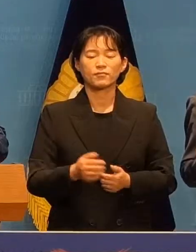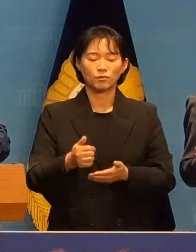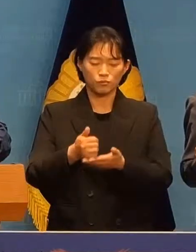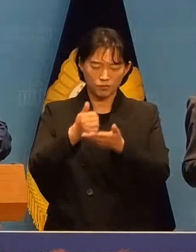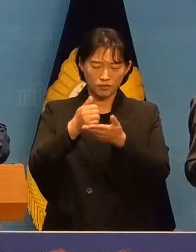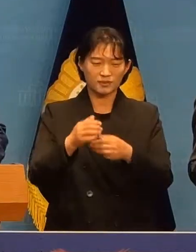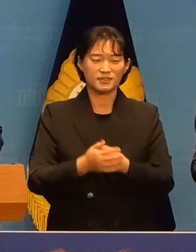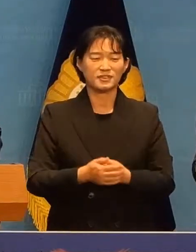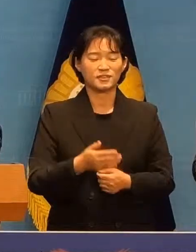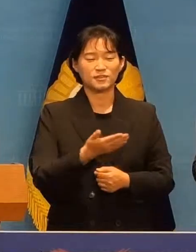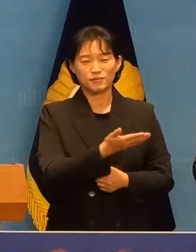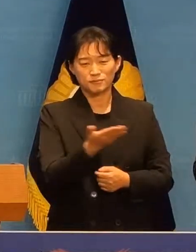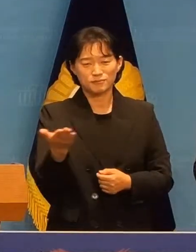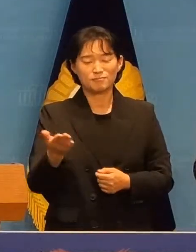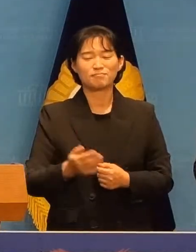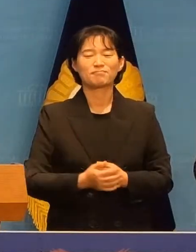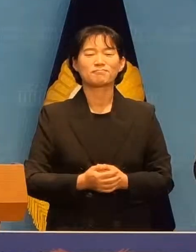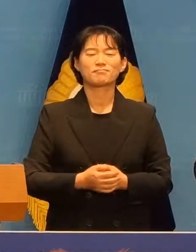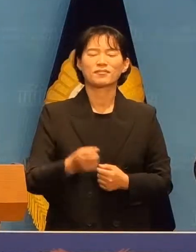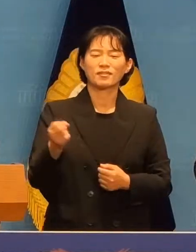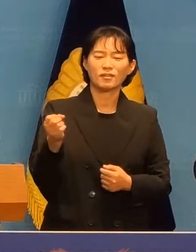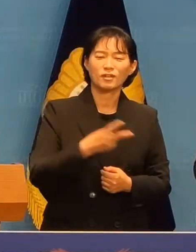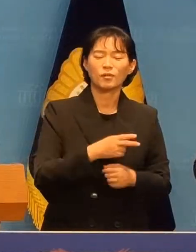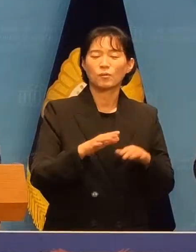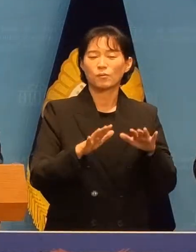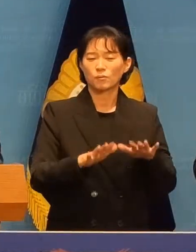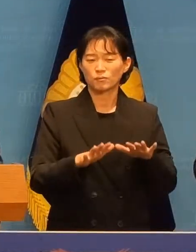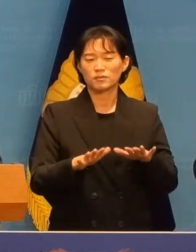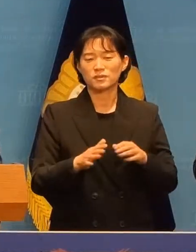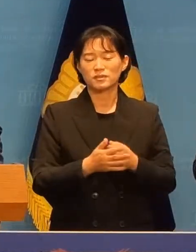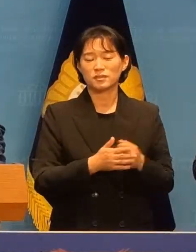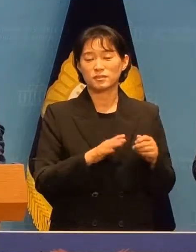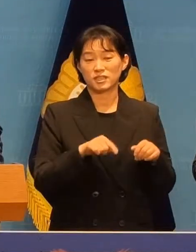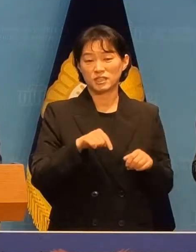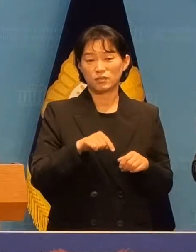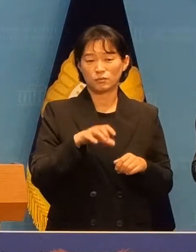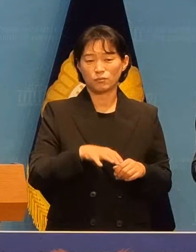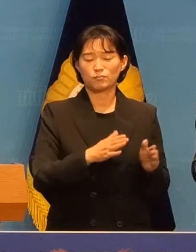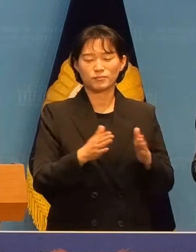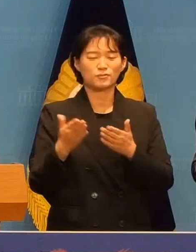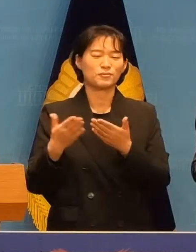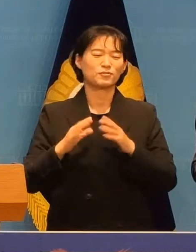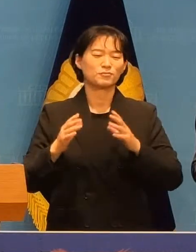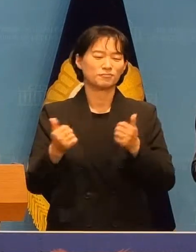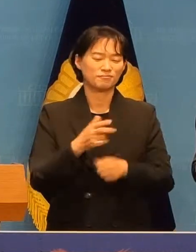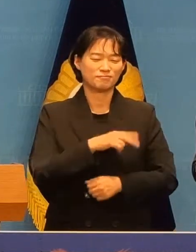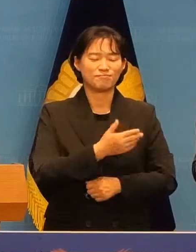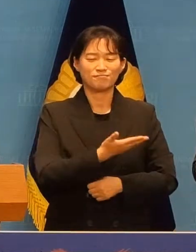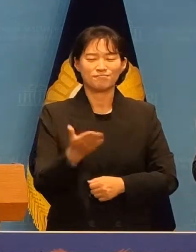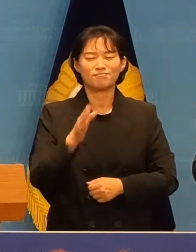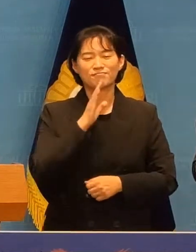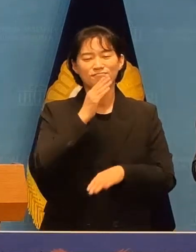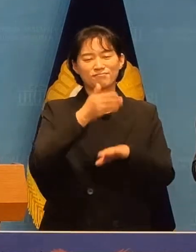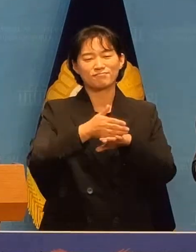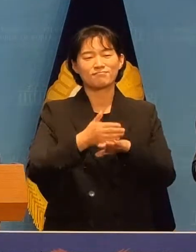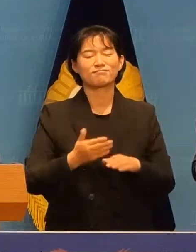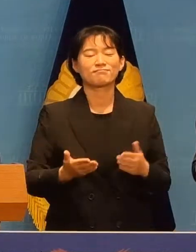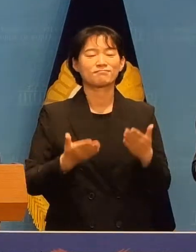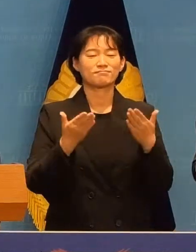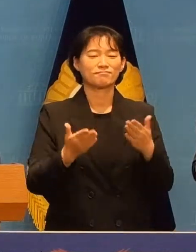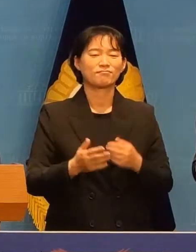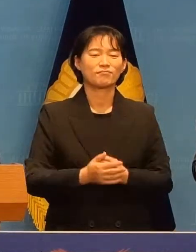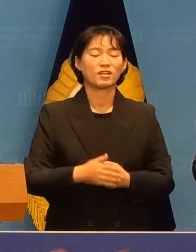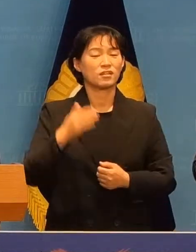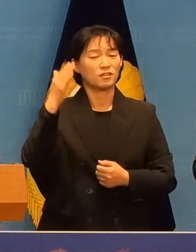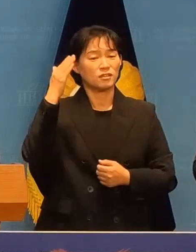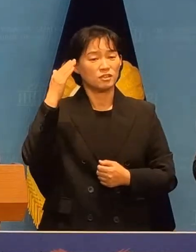존경하는 언론 노동자 여러분, 그리고 오늘 이 자리를 마련해 주신 국회의원 여러분, 진심으로 감사드립니다.